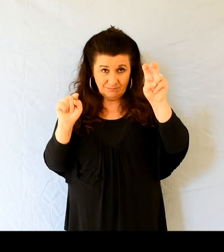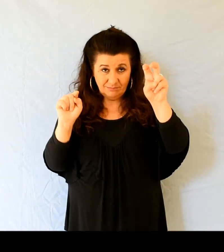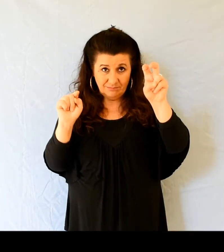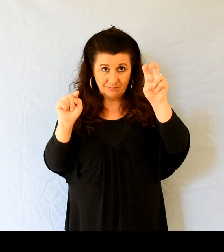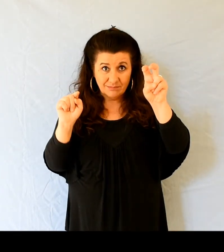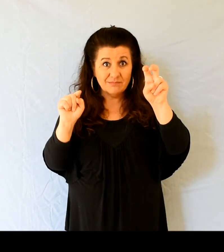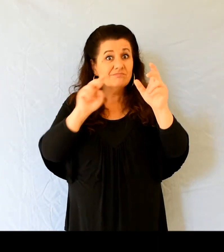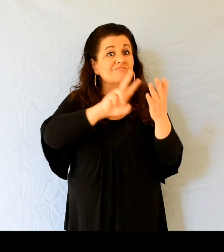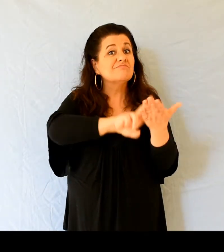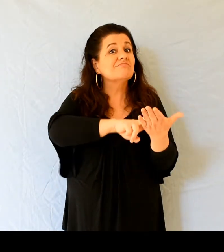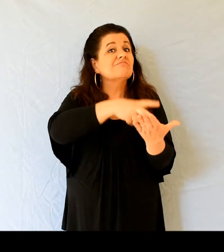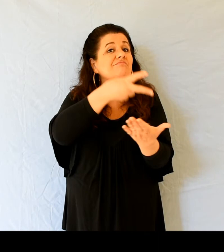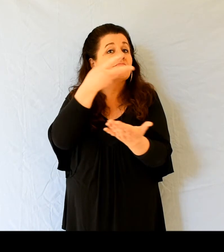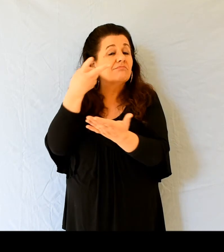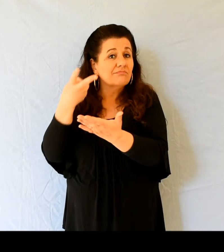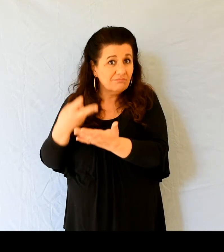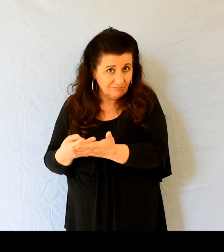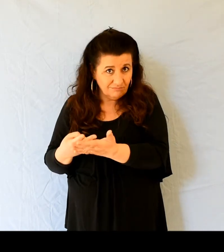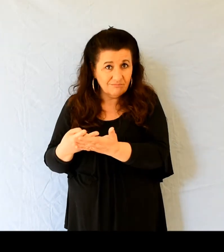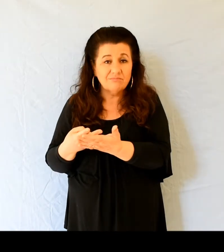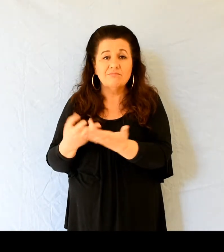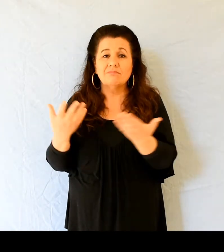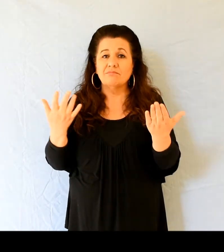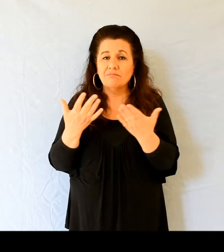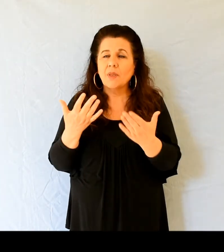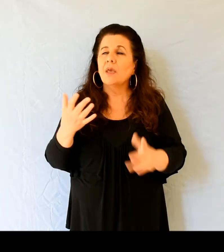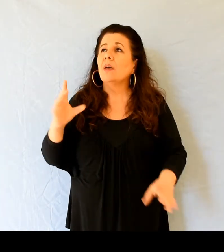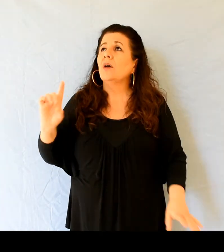ce qui se traduit « Mon Dieu,